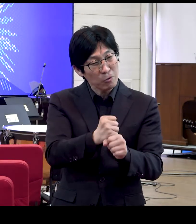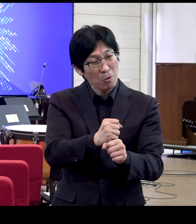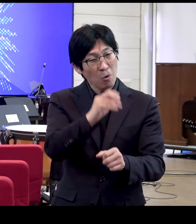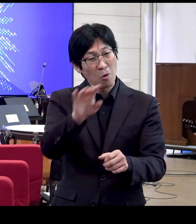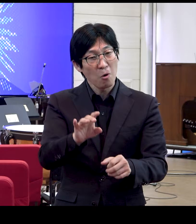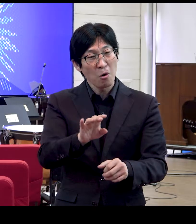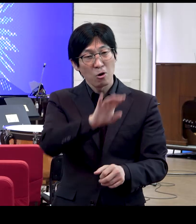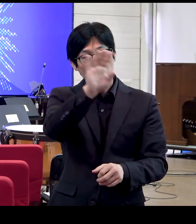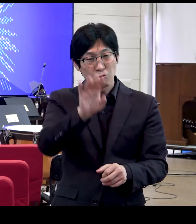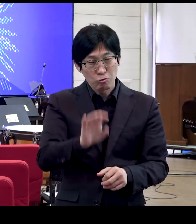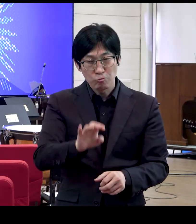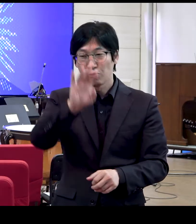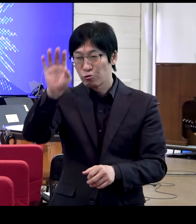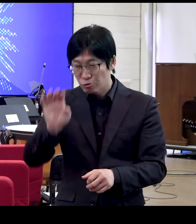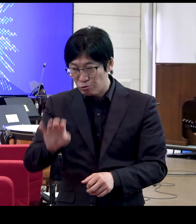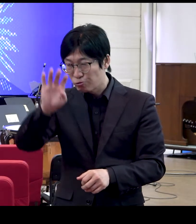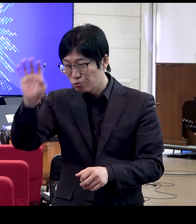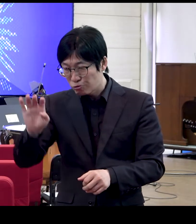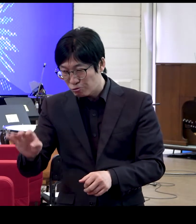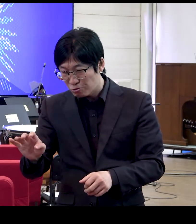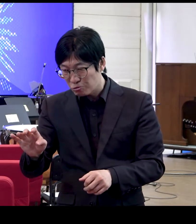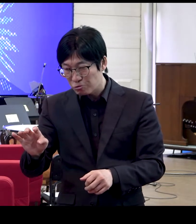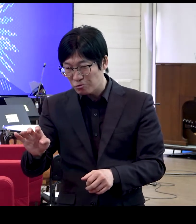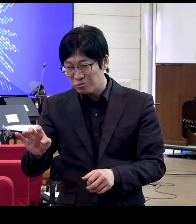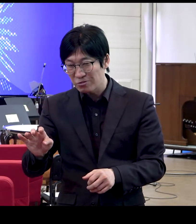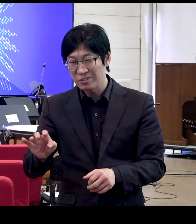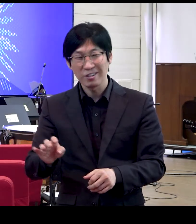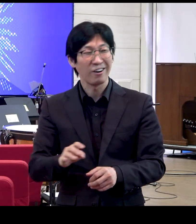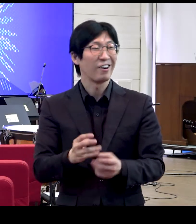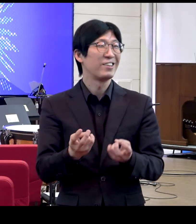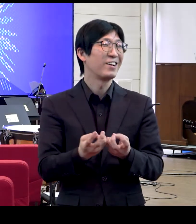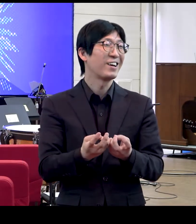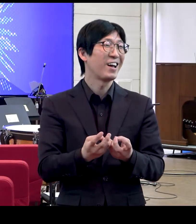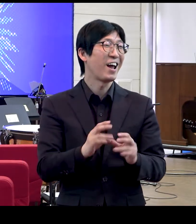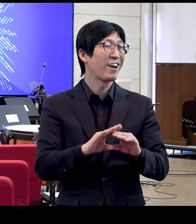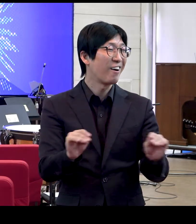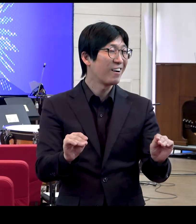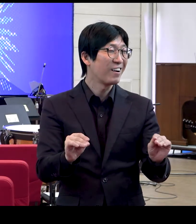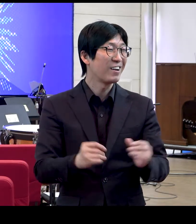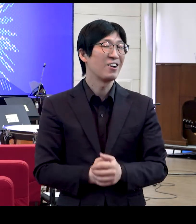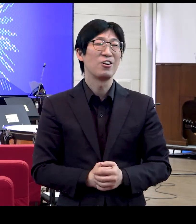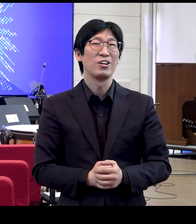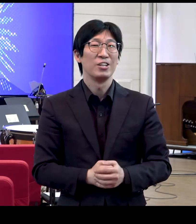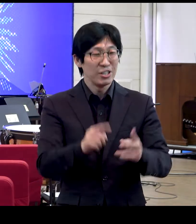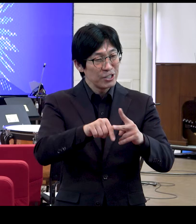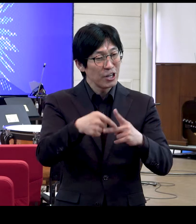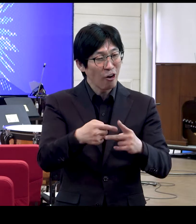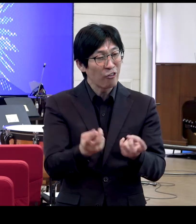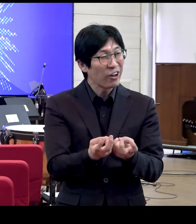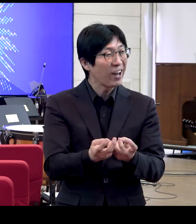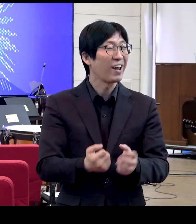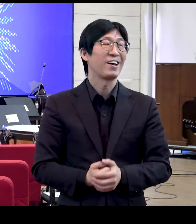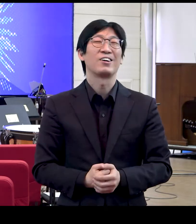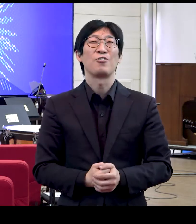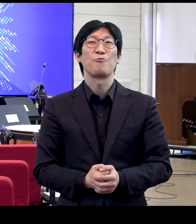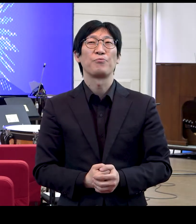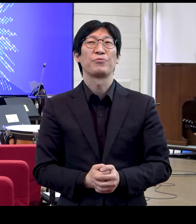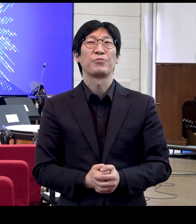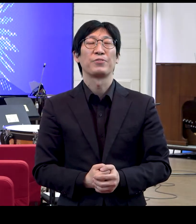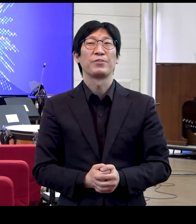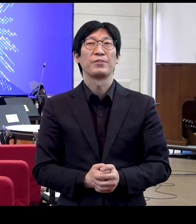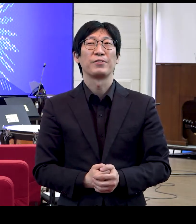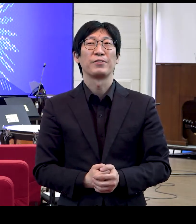그런 말씀이죠. 자, 어떻게 해야 하는가? 이 말씀을 어떤 식으로 이해하고 그리고